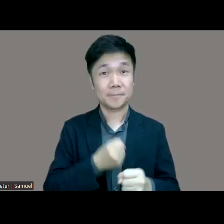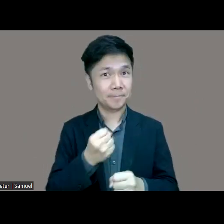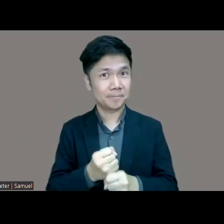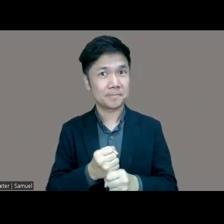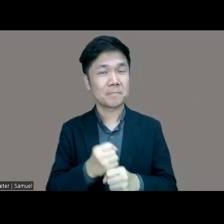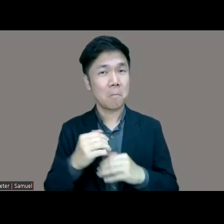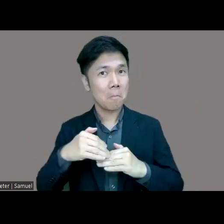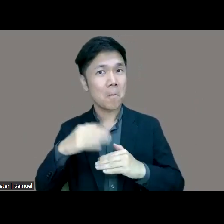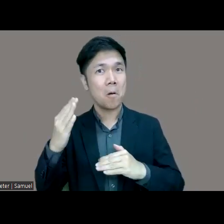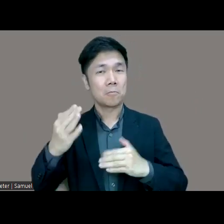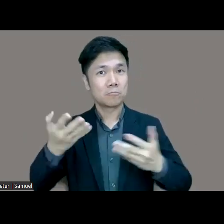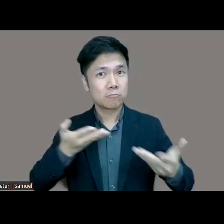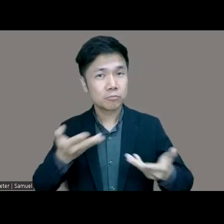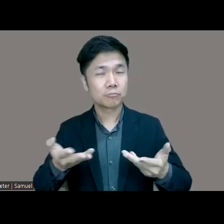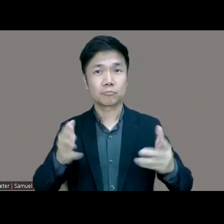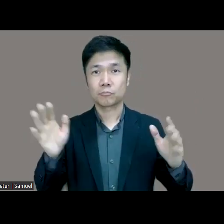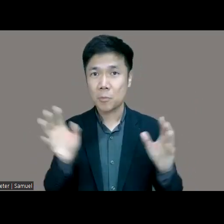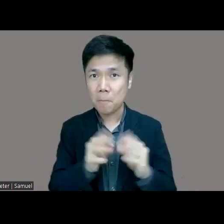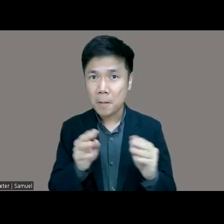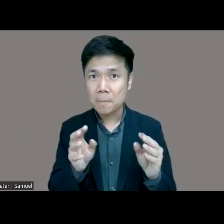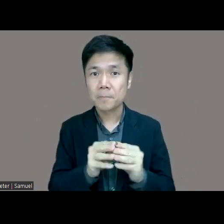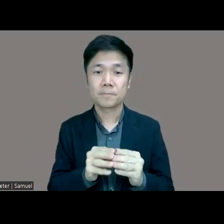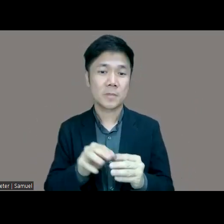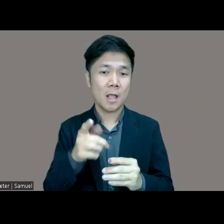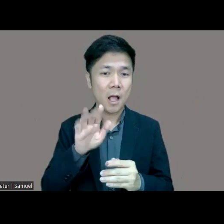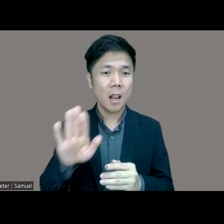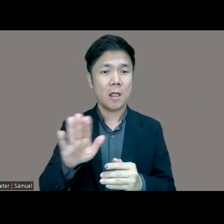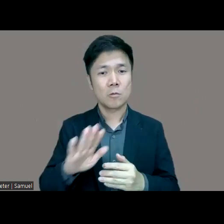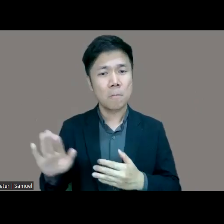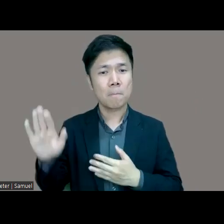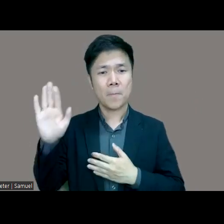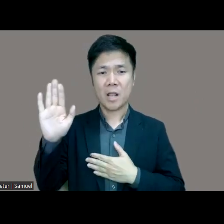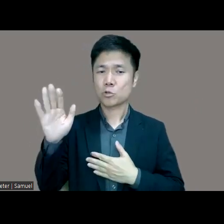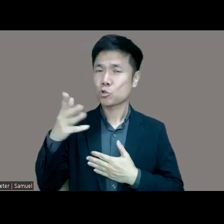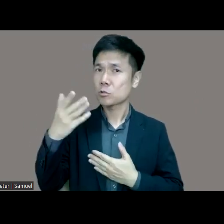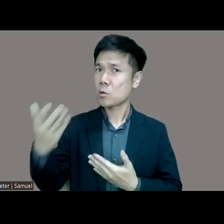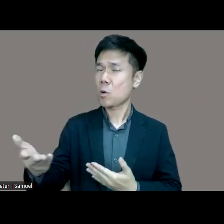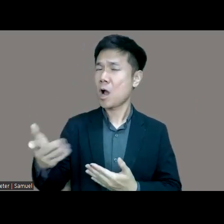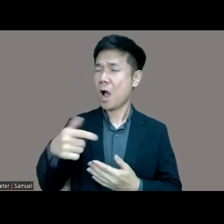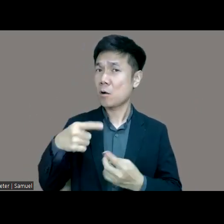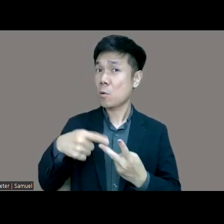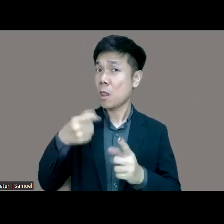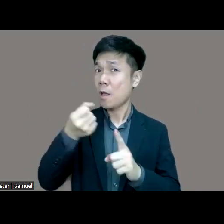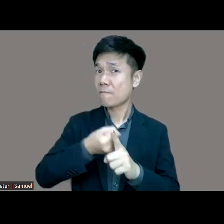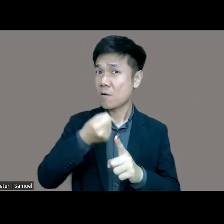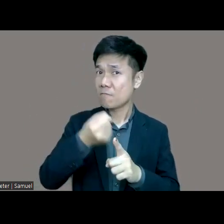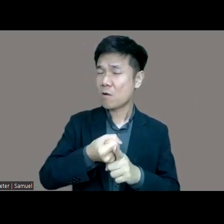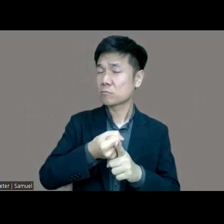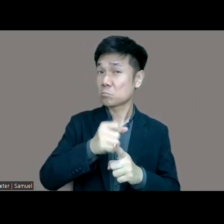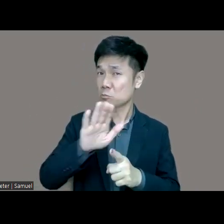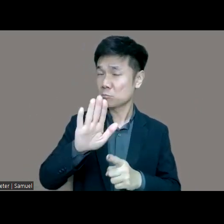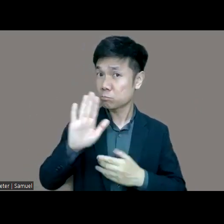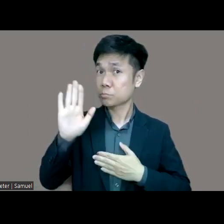suivez-nous pour les rencontres de l'an prochain. Il y aura des rencontres, comment faire des promesses, comment vous pouvez faire le plaidoyer